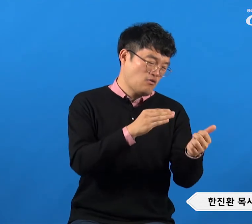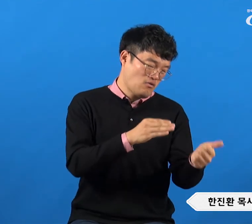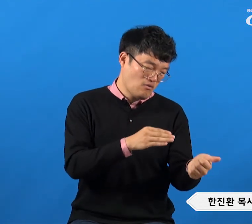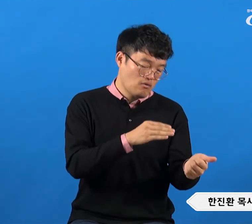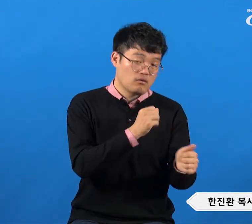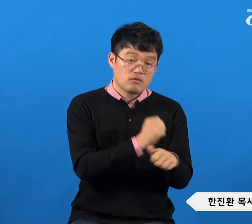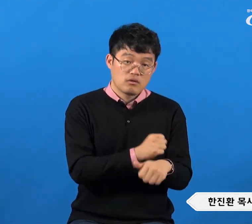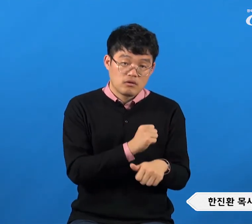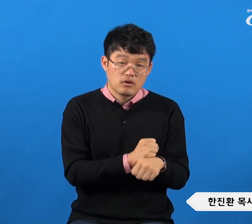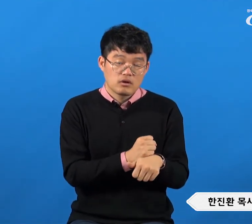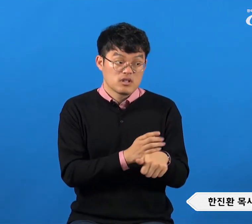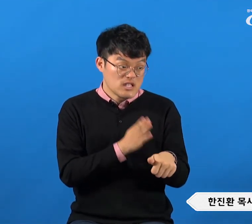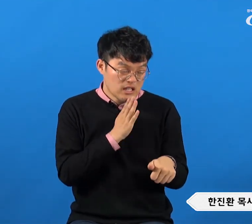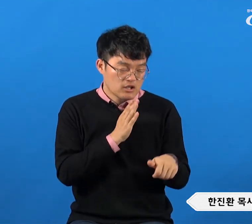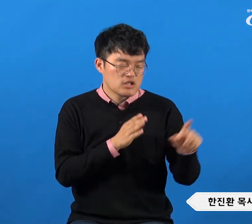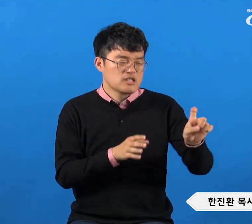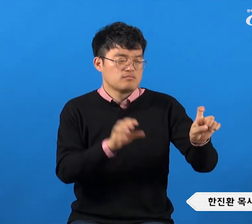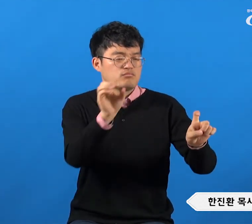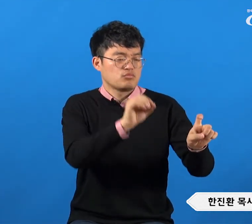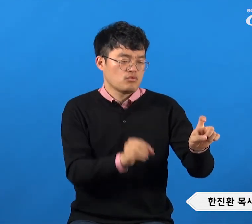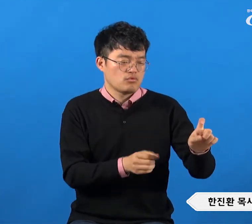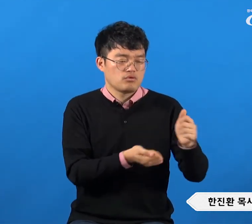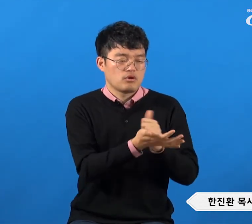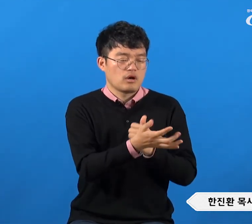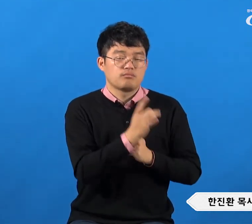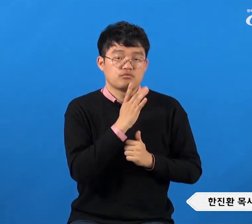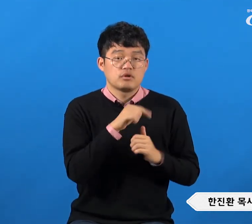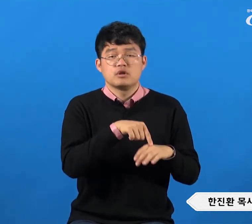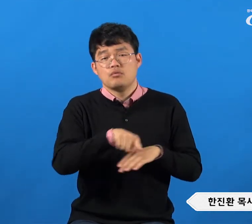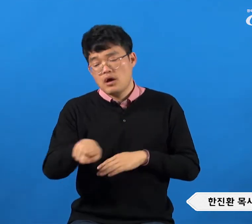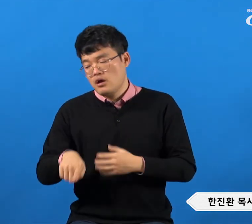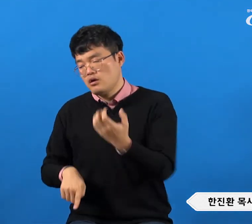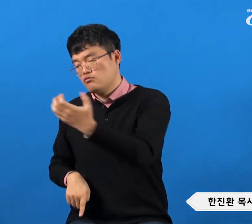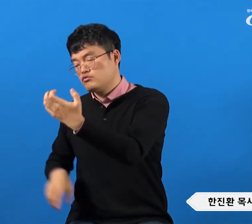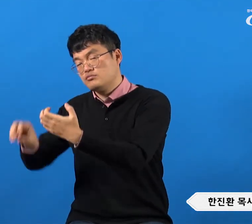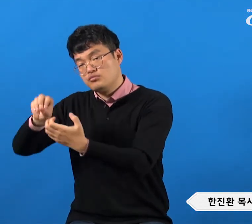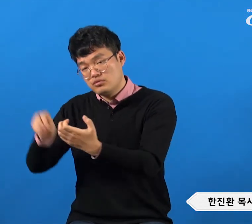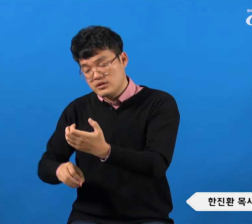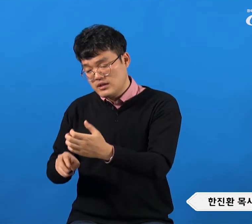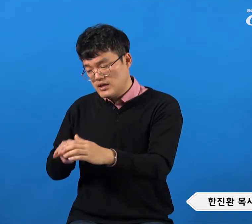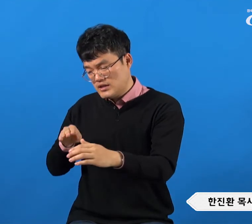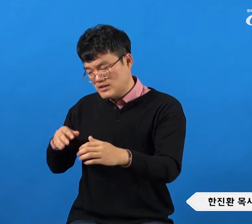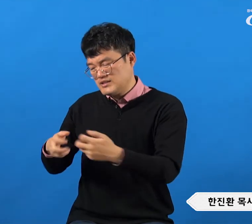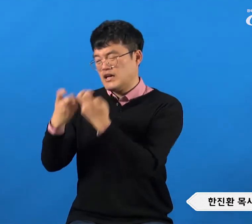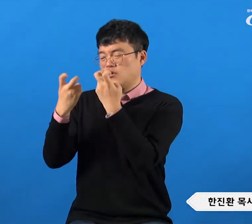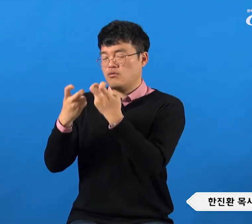그거는 영향을 10%밖에 미치지 않습니다. 나머지 90%는